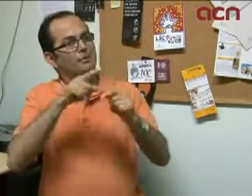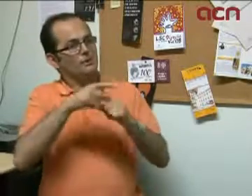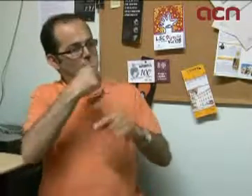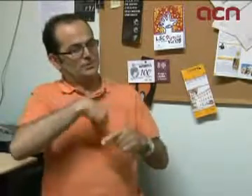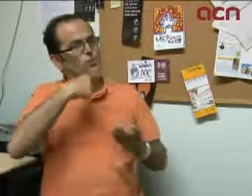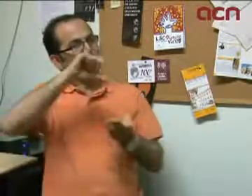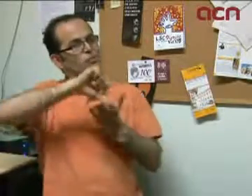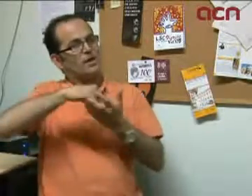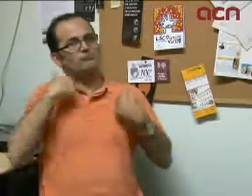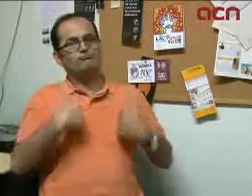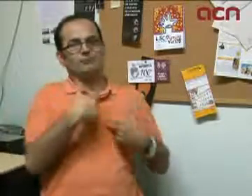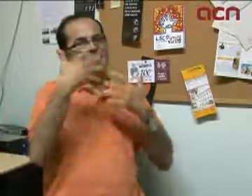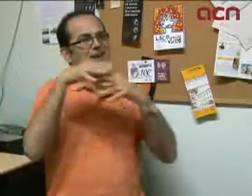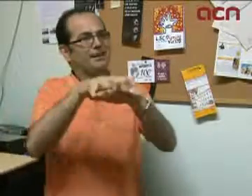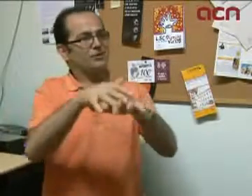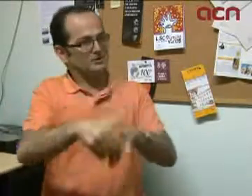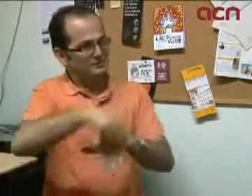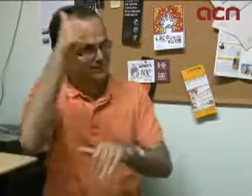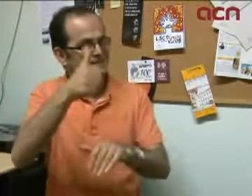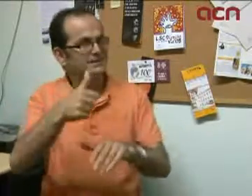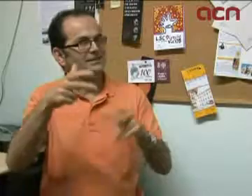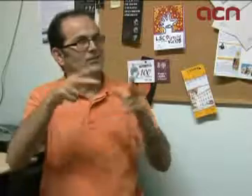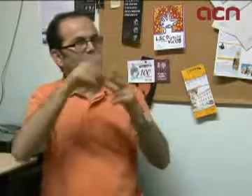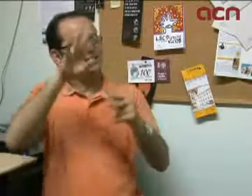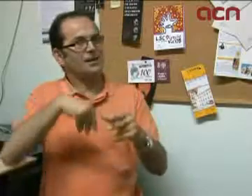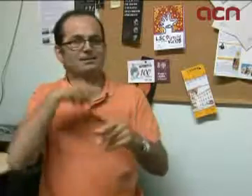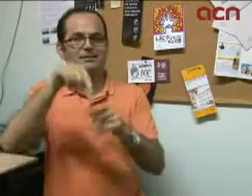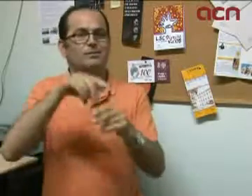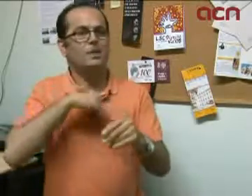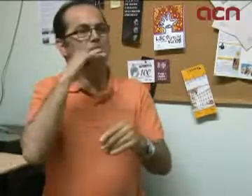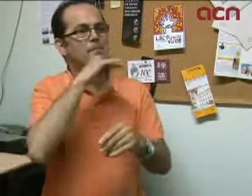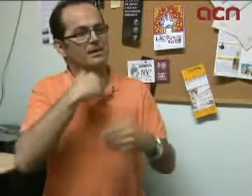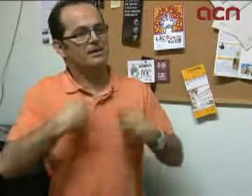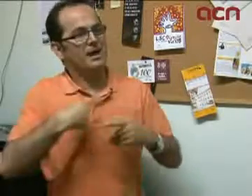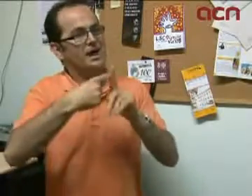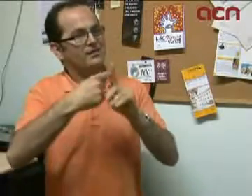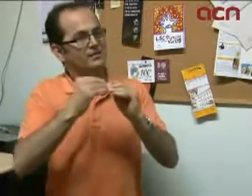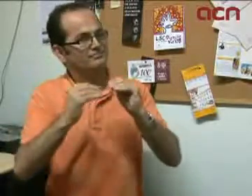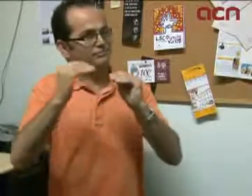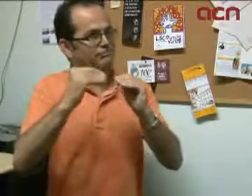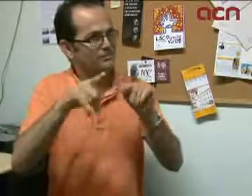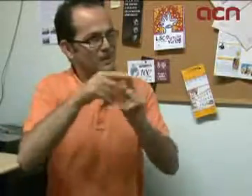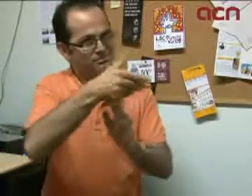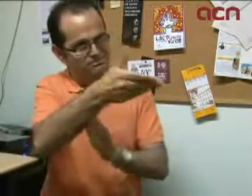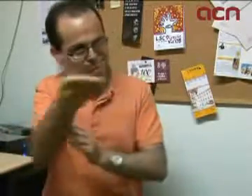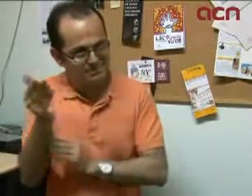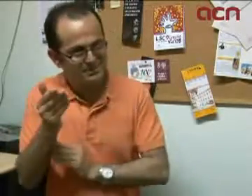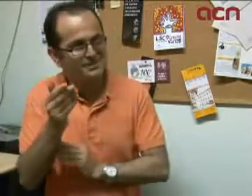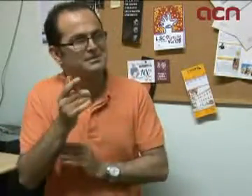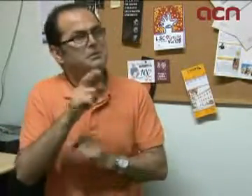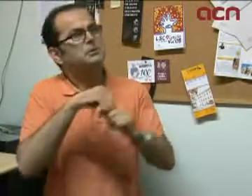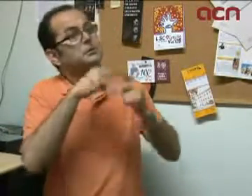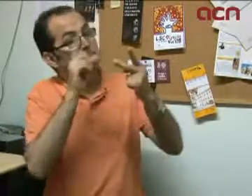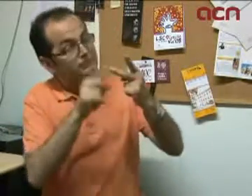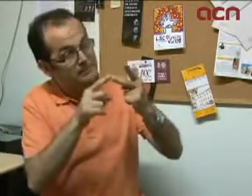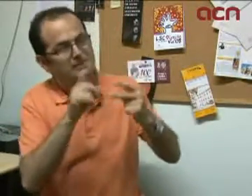llei, ara ja ens sentim com a ciutadans, ens sentim més integrats en societat, ens sentim com a societats del mateix